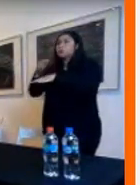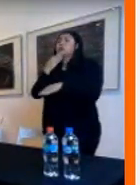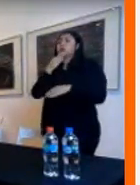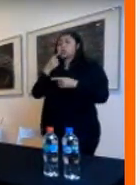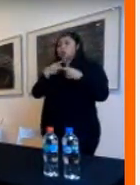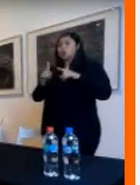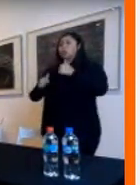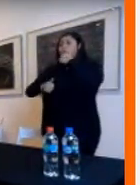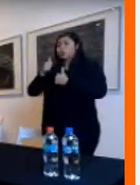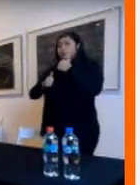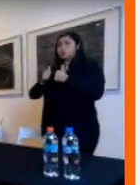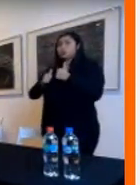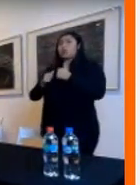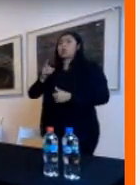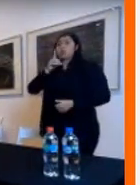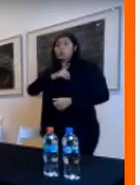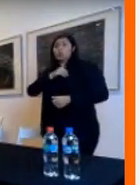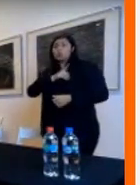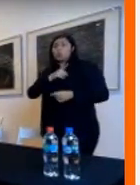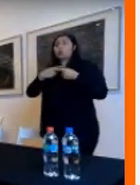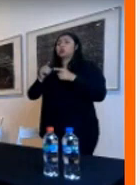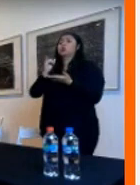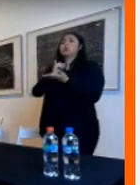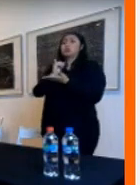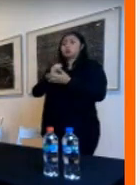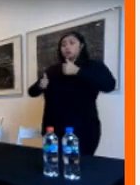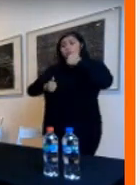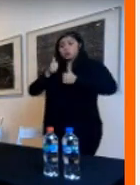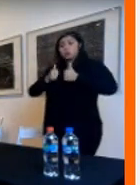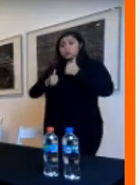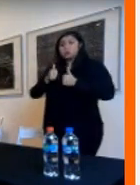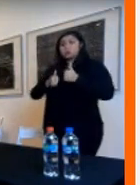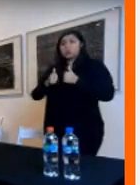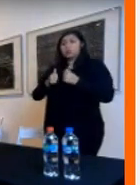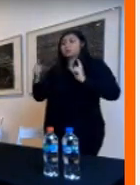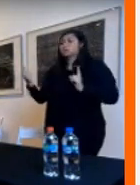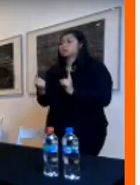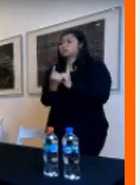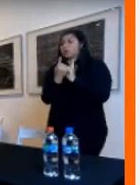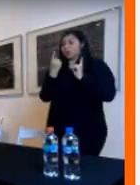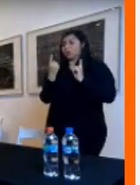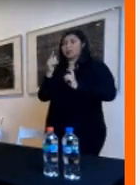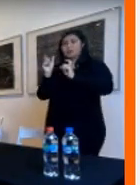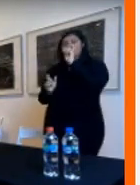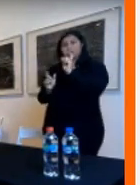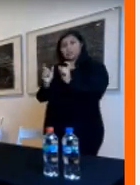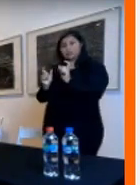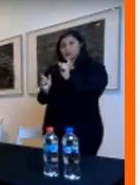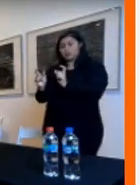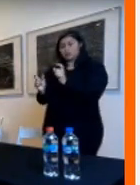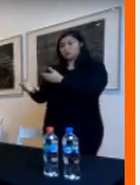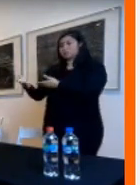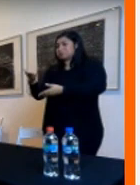vos, con estudios profesionales, que tenían 20 y tantos años, se encontraron con estas personas y en base a